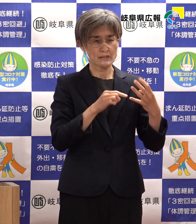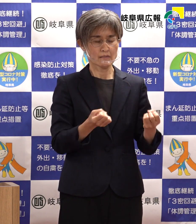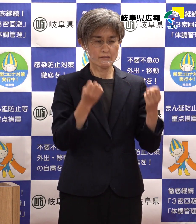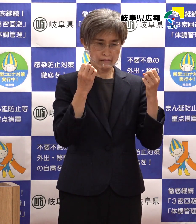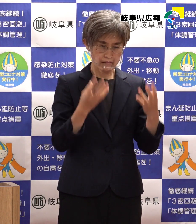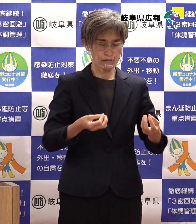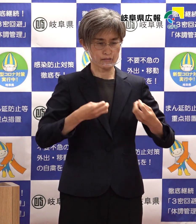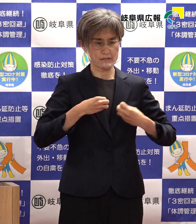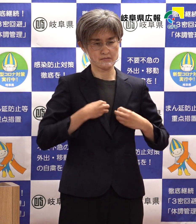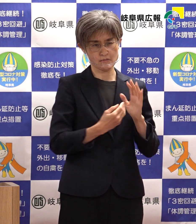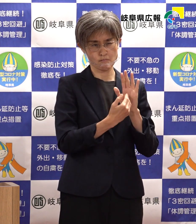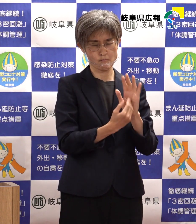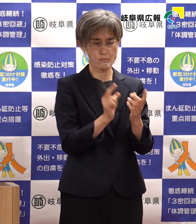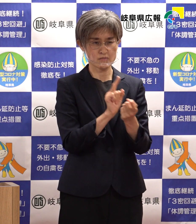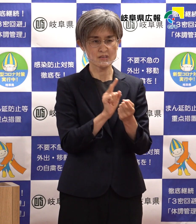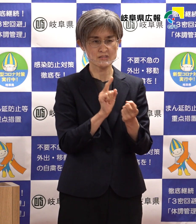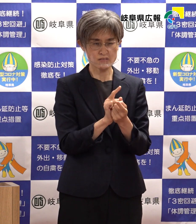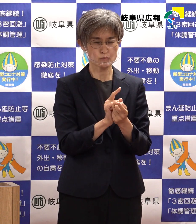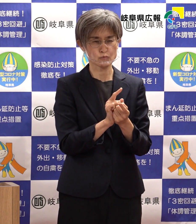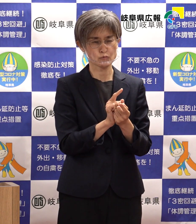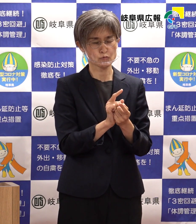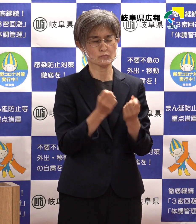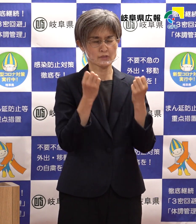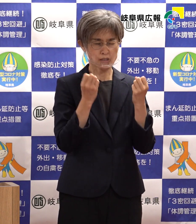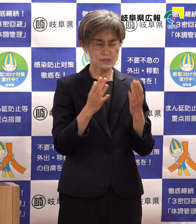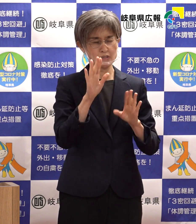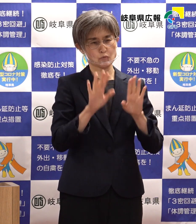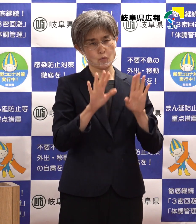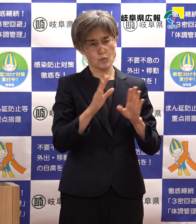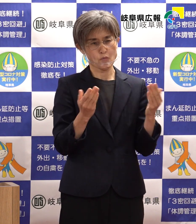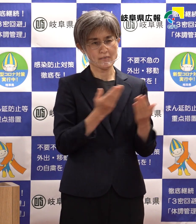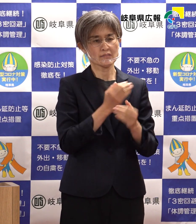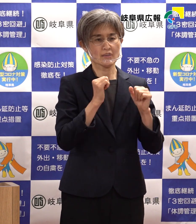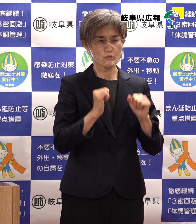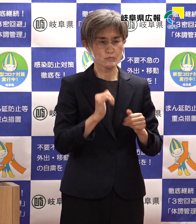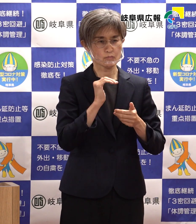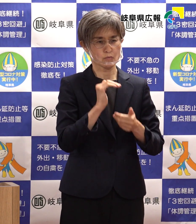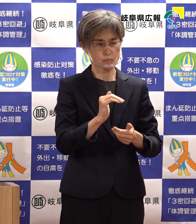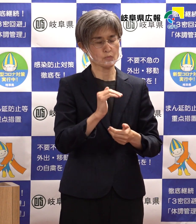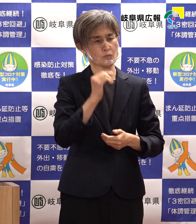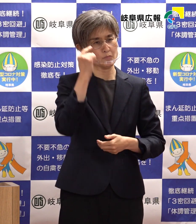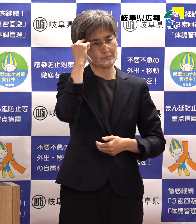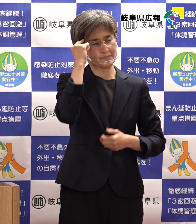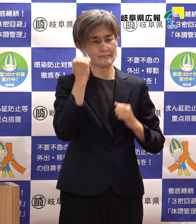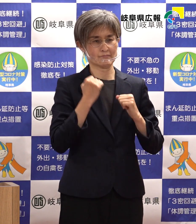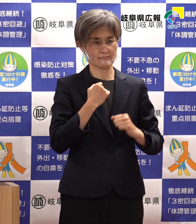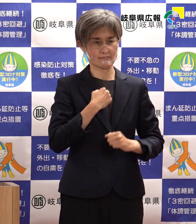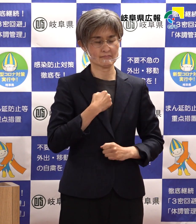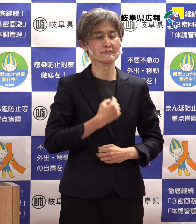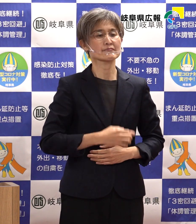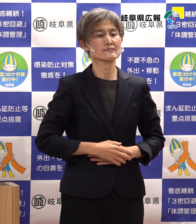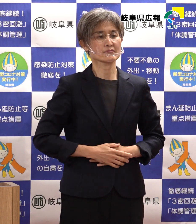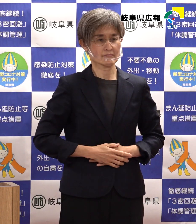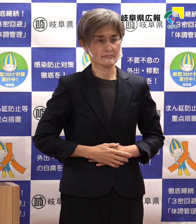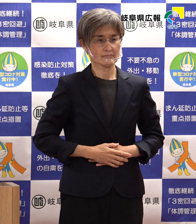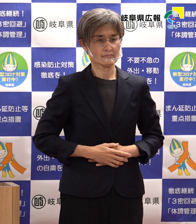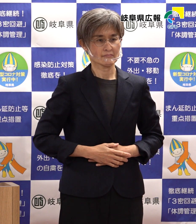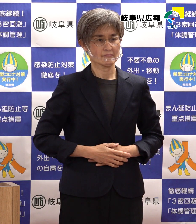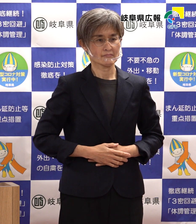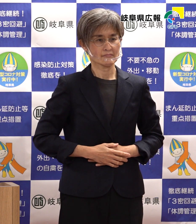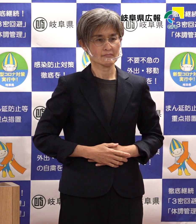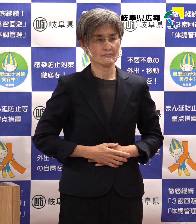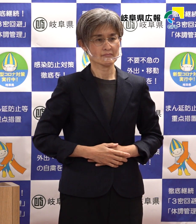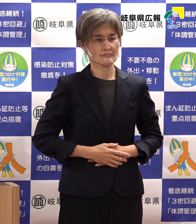の段階に入ったということを改めて強く感じているところでございます。ここに至ったということについては、や